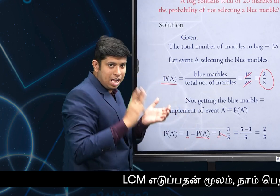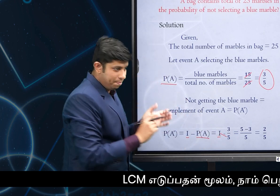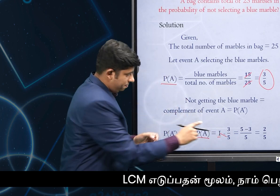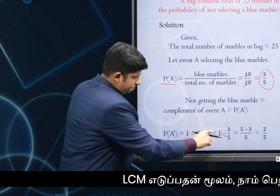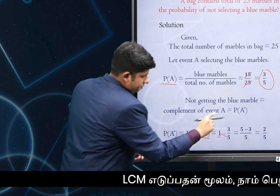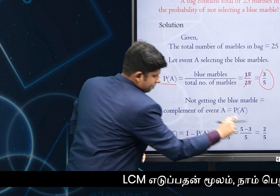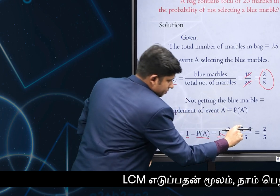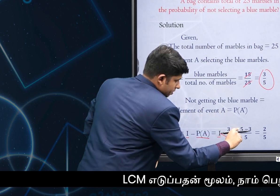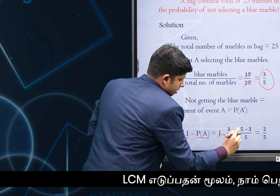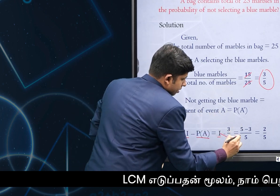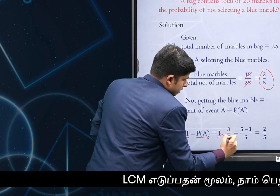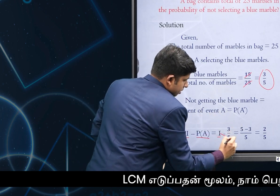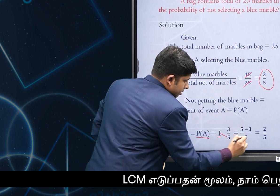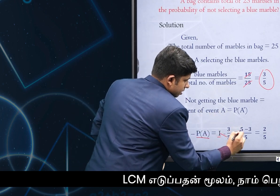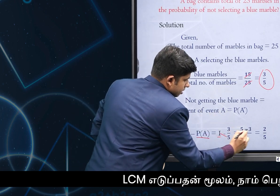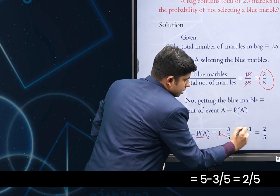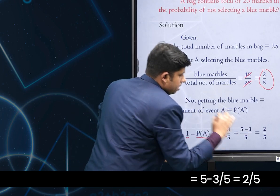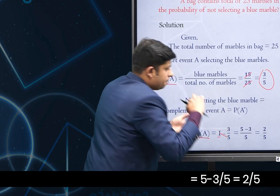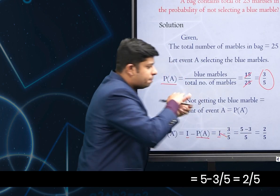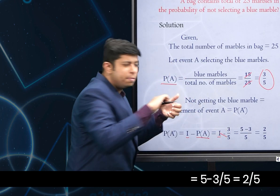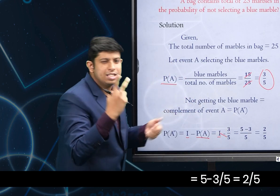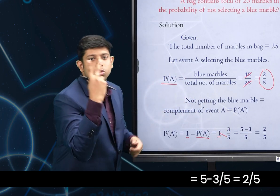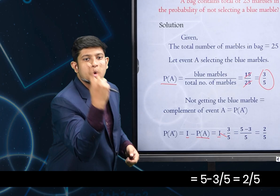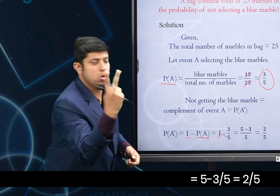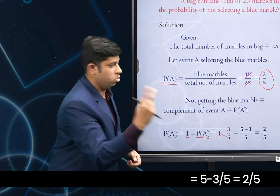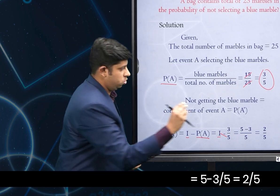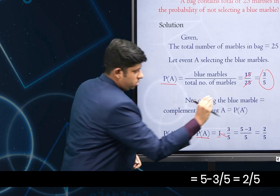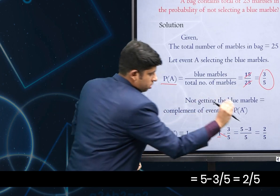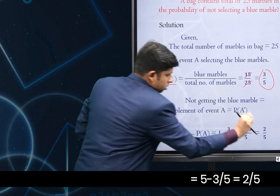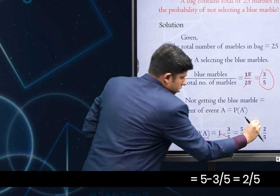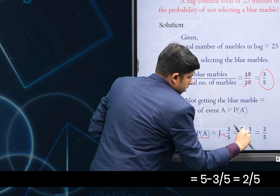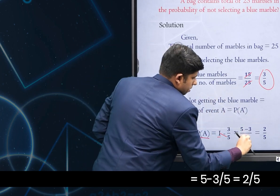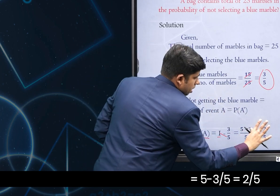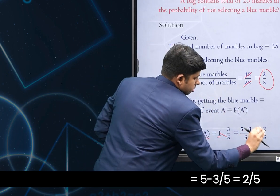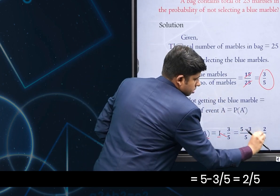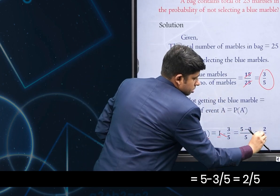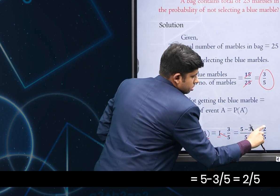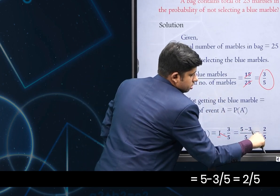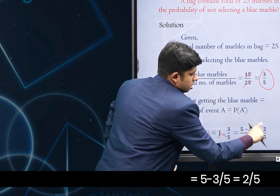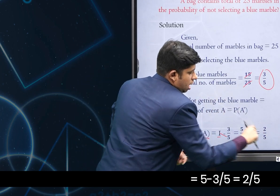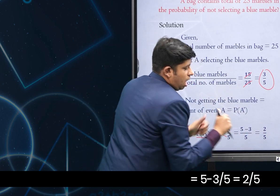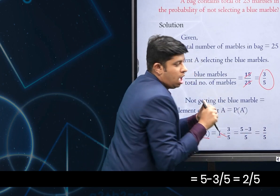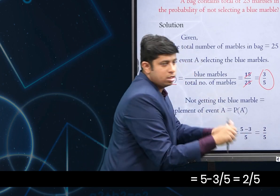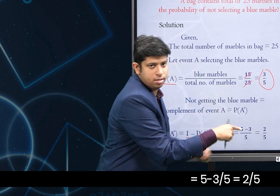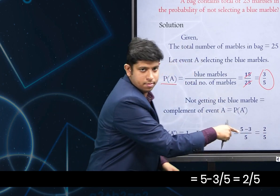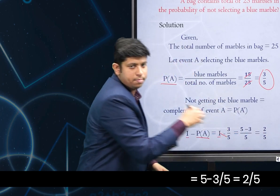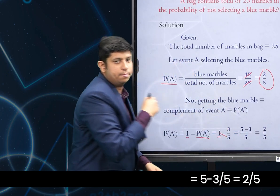எல்சிஎம் எடுப்பதின் மூலம் நாம் பெறுகிறோம். ஈடு 5 கழித்தல் 3 கீழ்க்கோடு 5 ஈடு 2